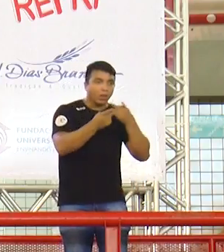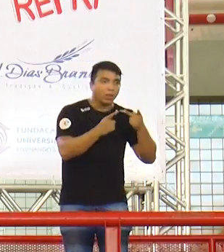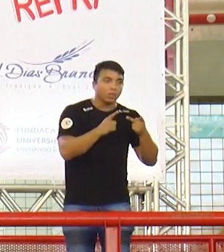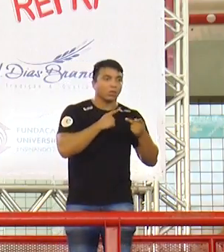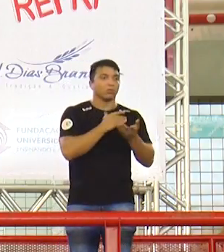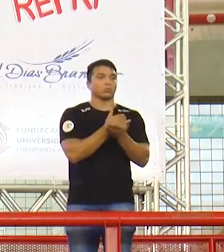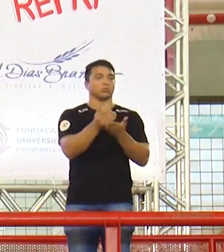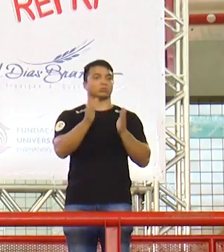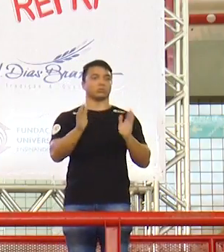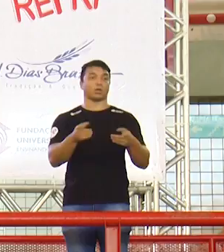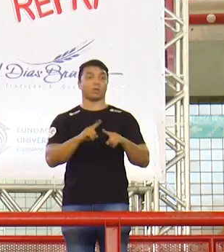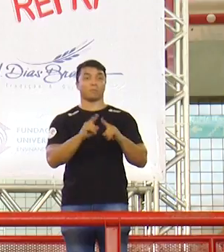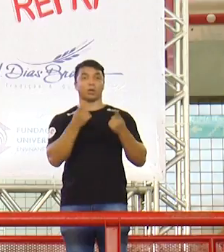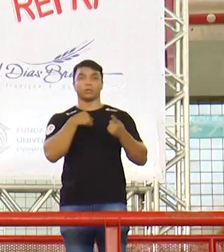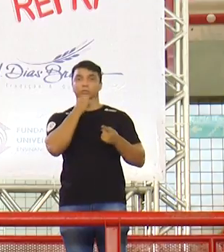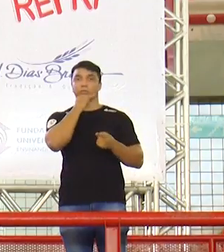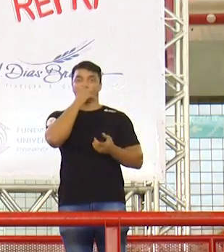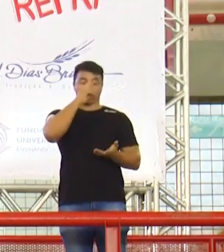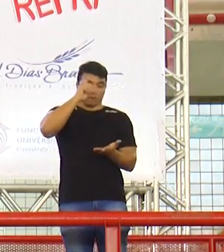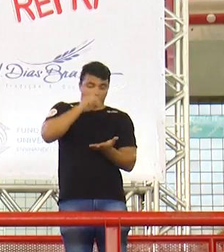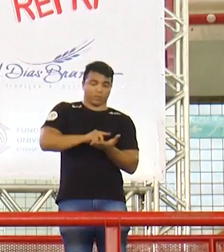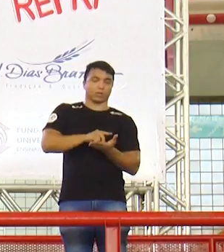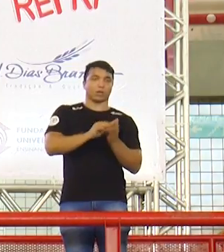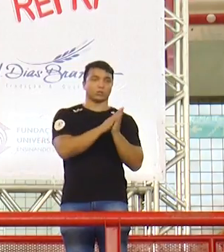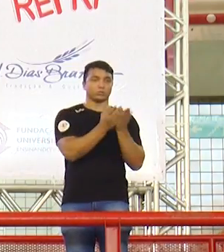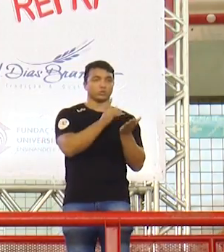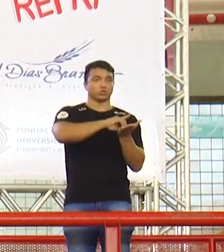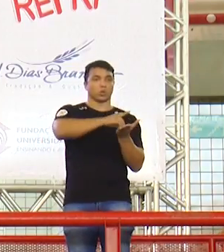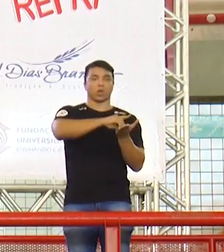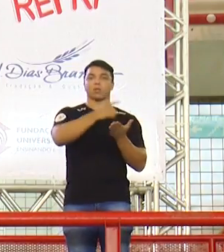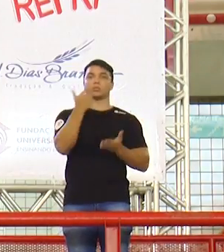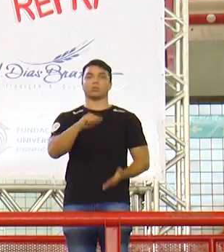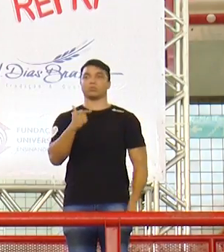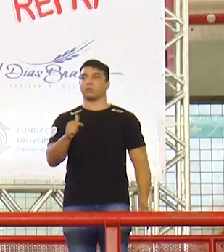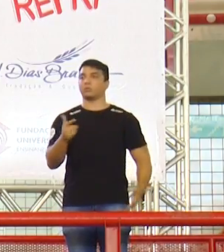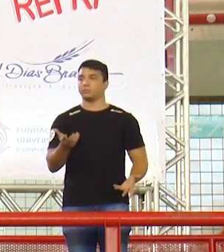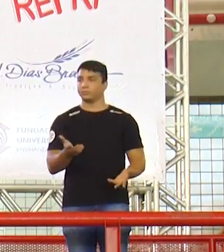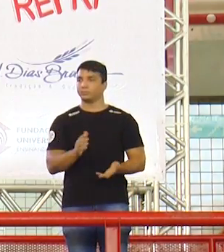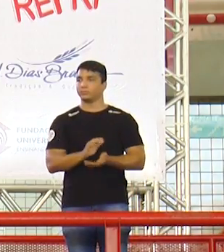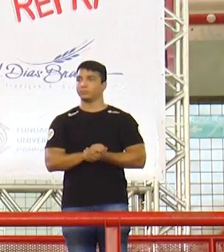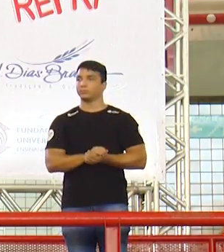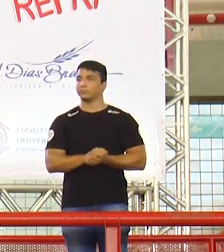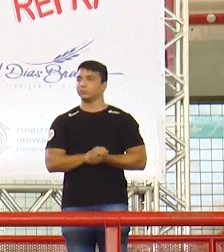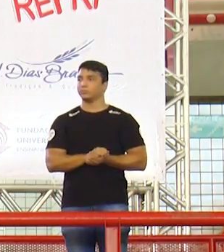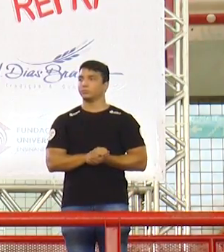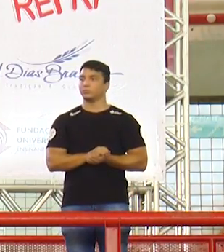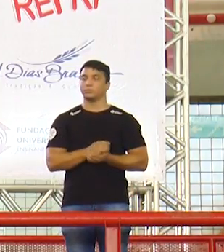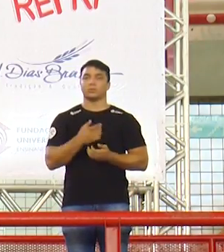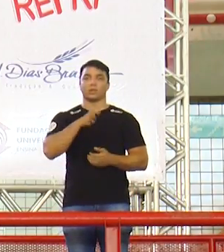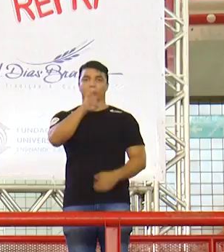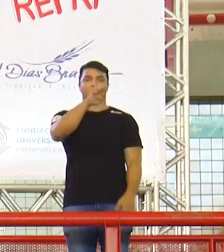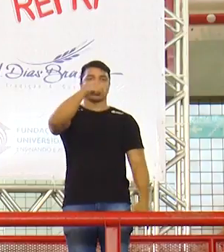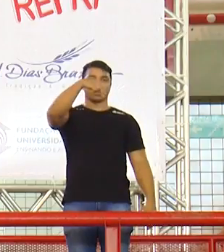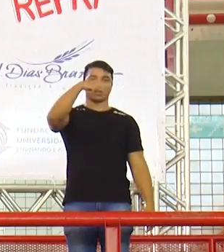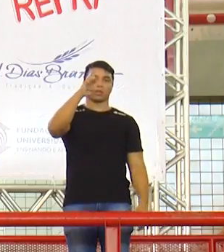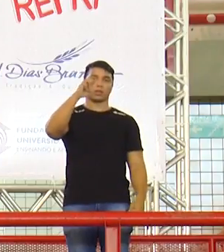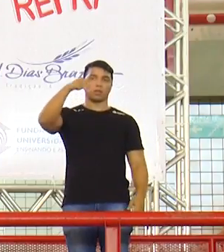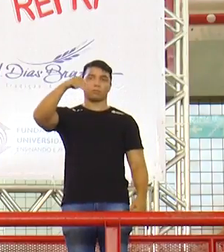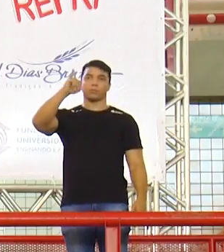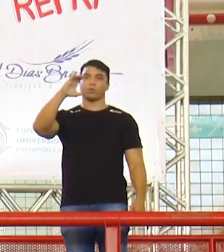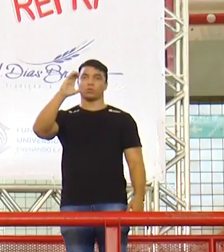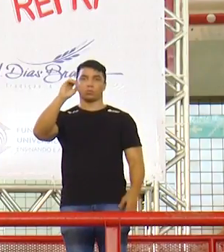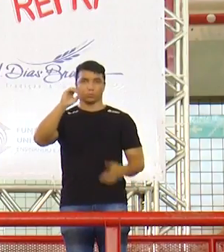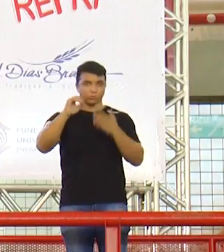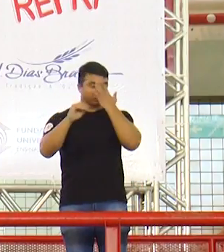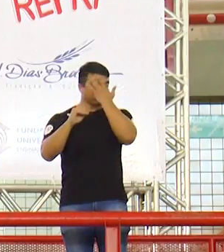existir. Mas não existe oficialmente, né? Aí é que tá, né? Aí a pessoa botou enêmico na redação.